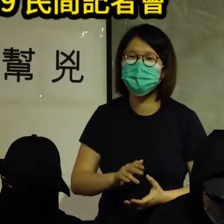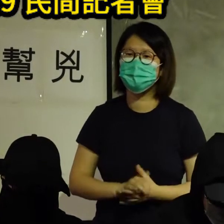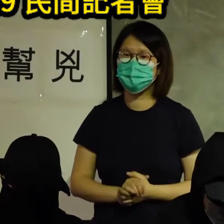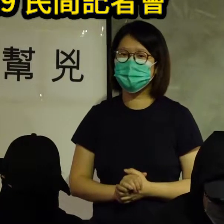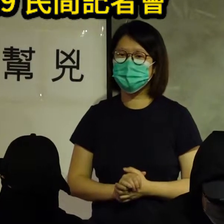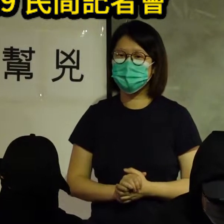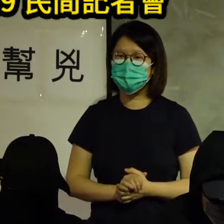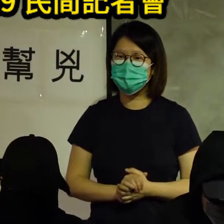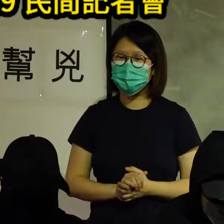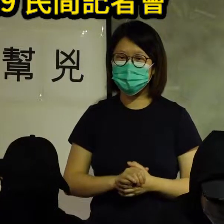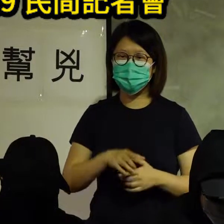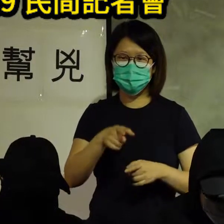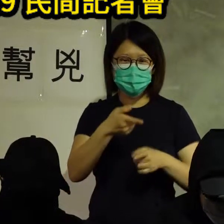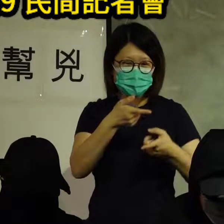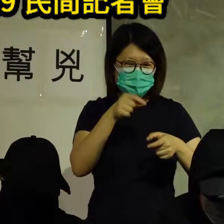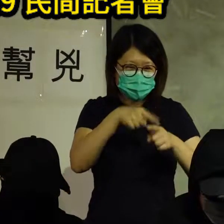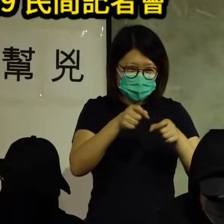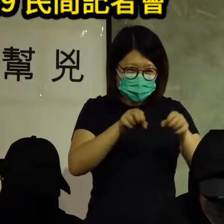和愚昧